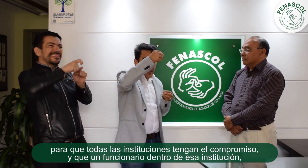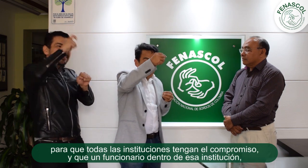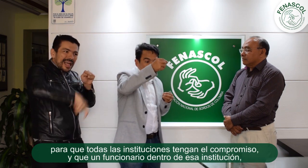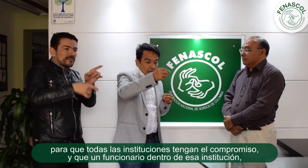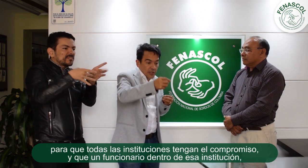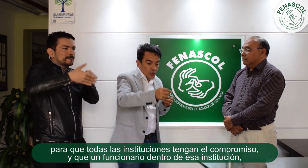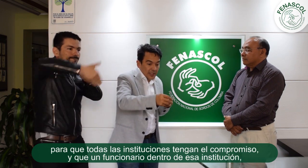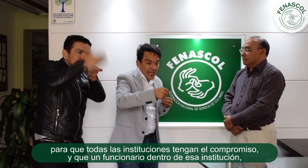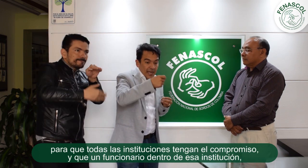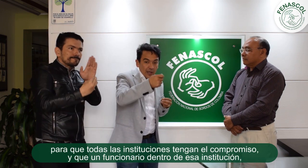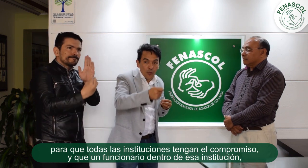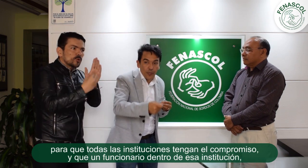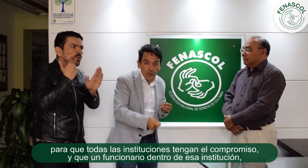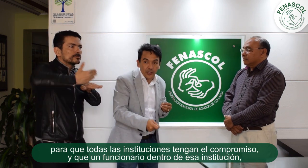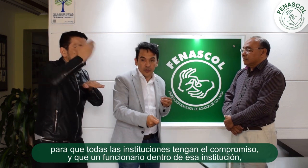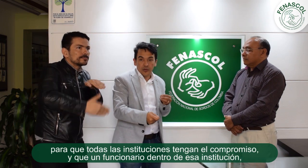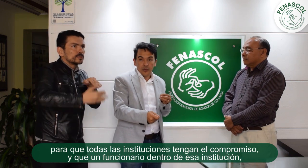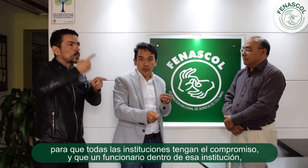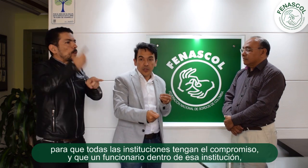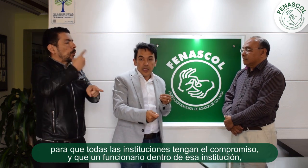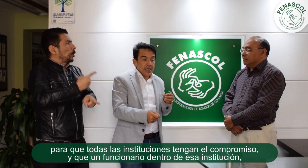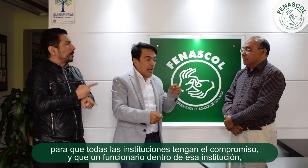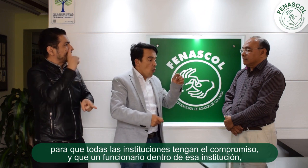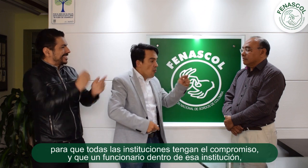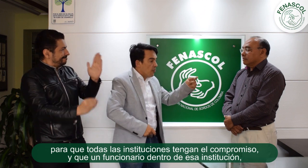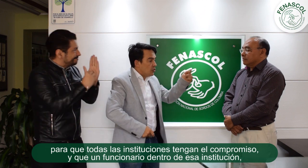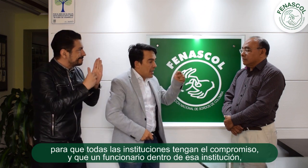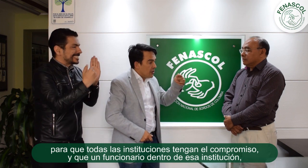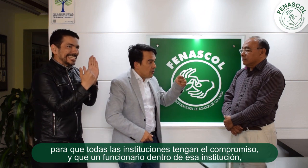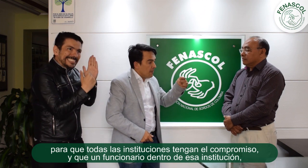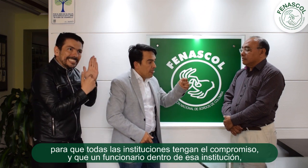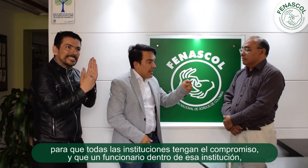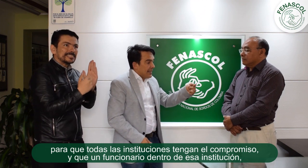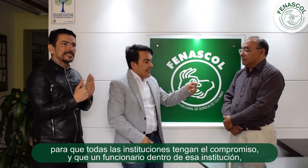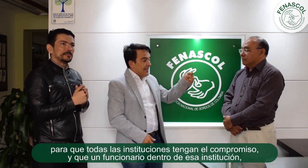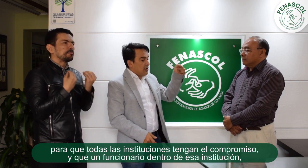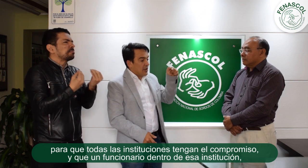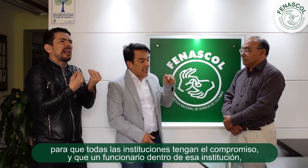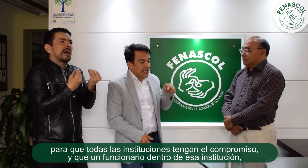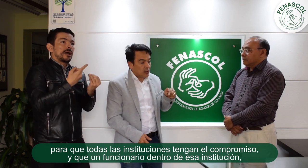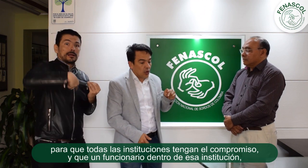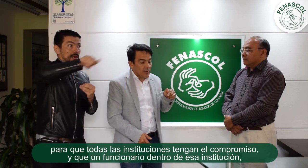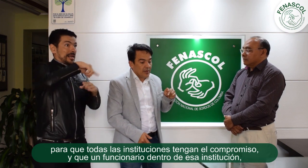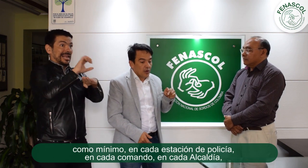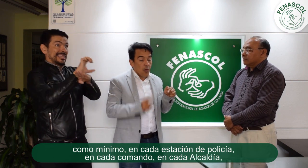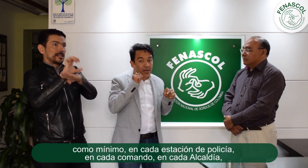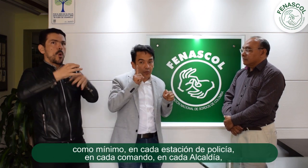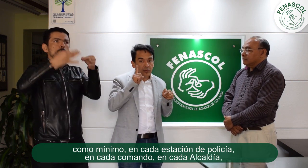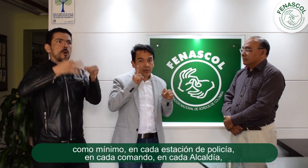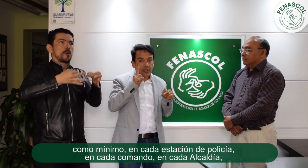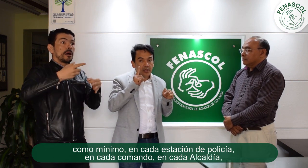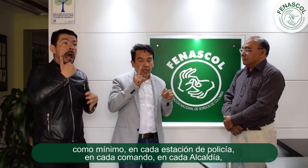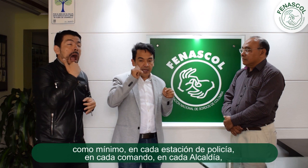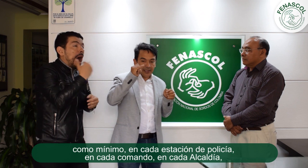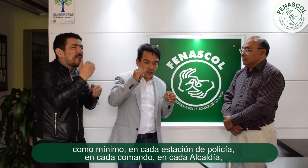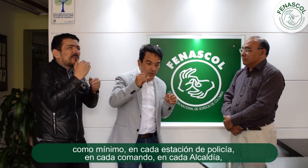para que todas las instituciones tengan ese compromiso y que un funcionario dentro de esa institución, como mínimo,